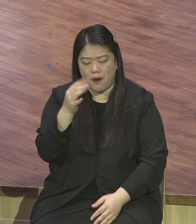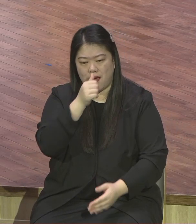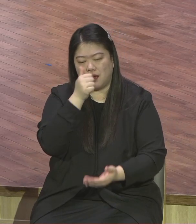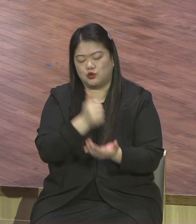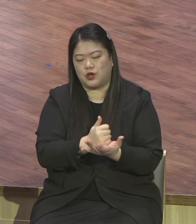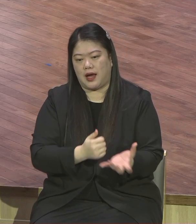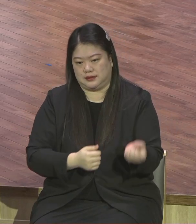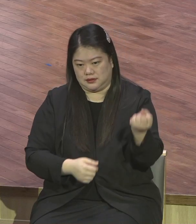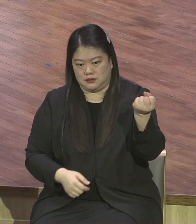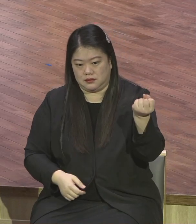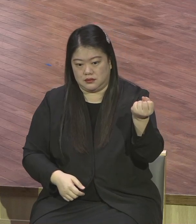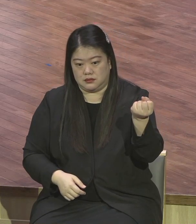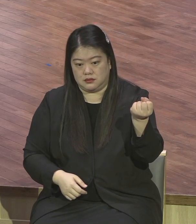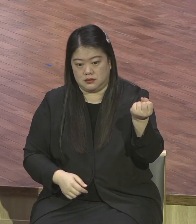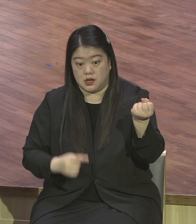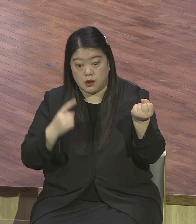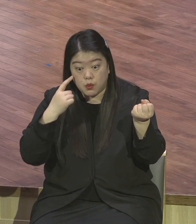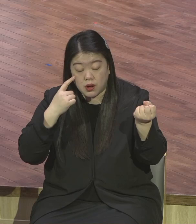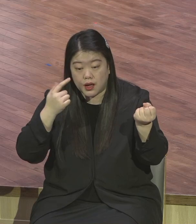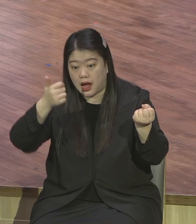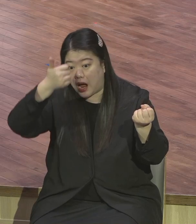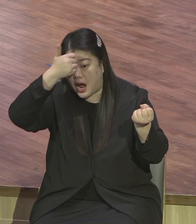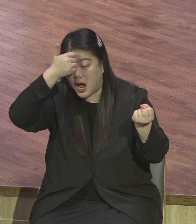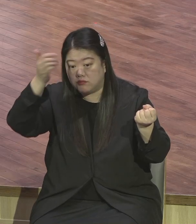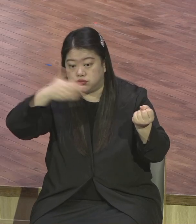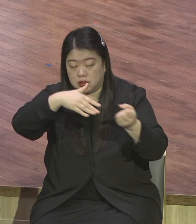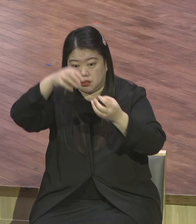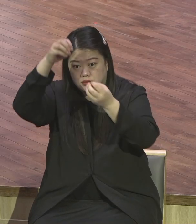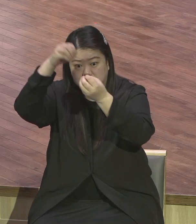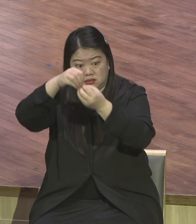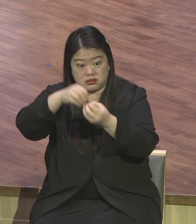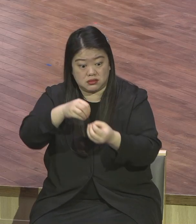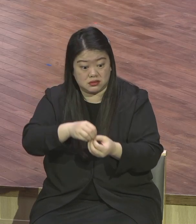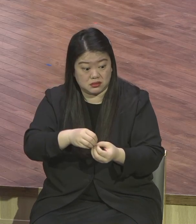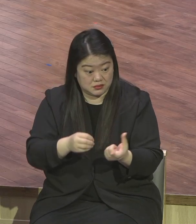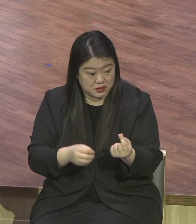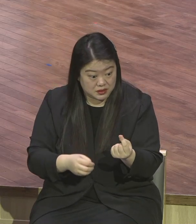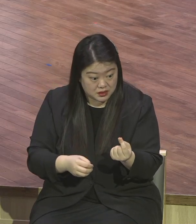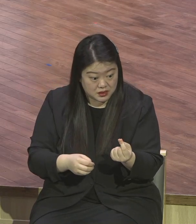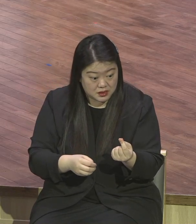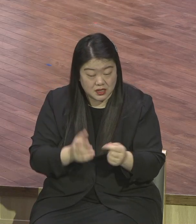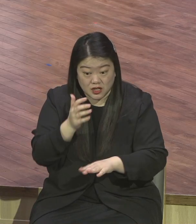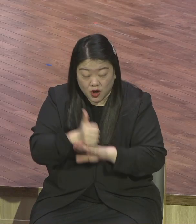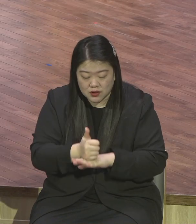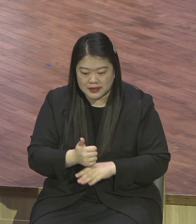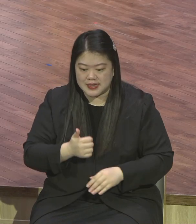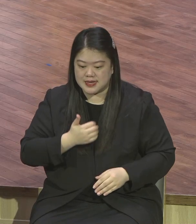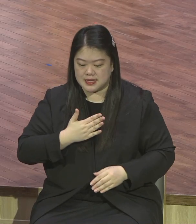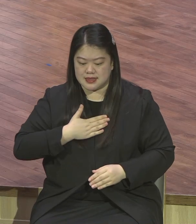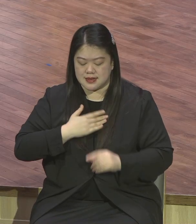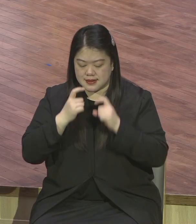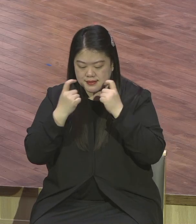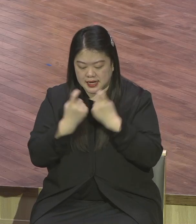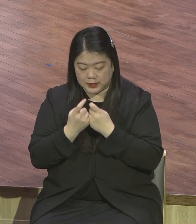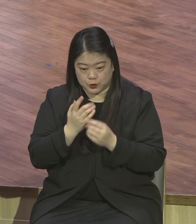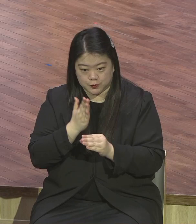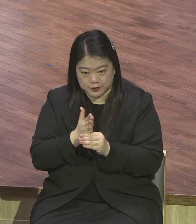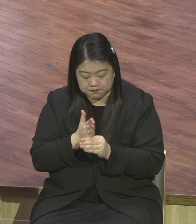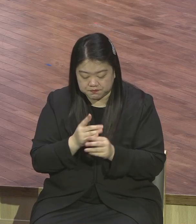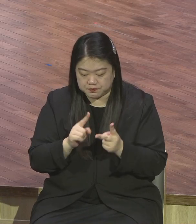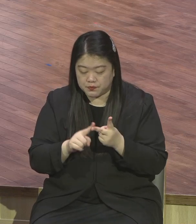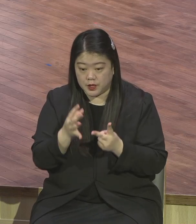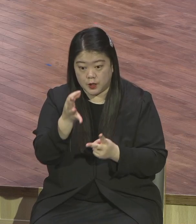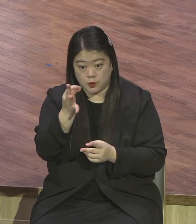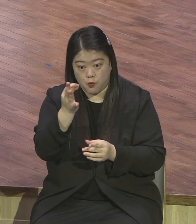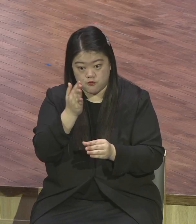그 당연한 겁니다. 죄로 기울이신데 이게 무슨 말입니까? 자기 중심이, 물질